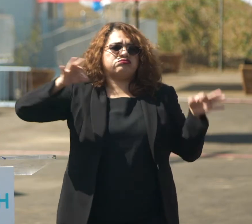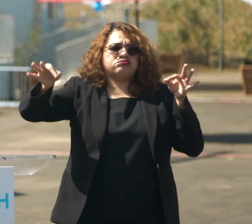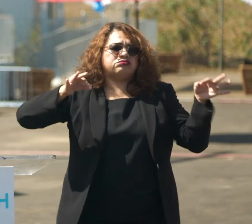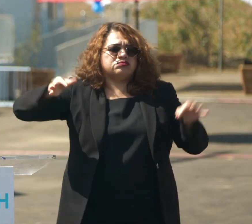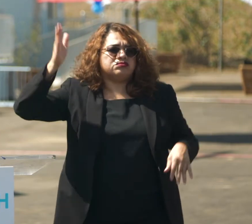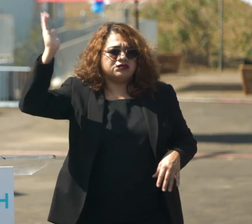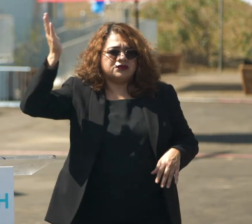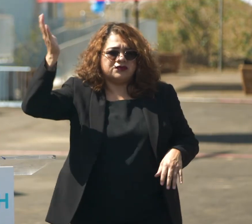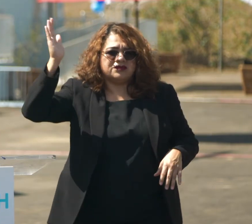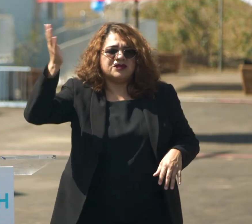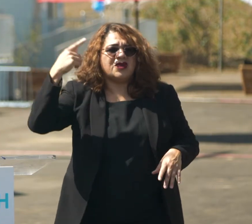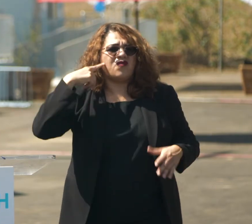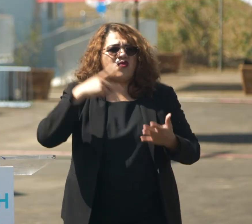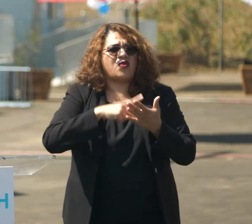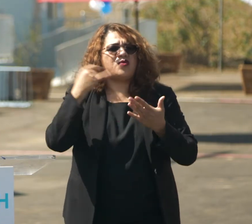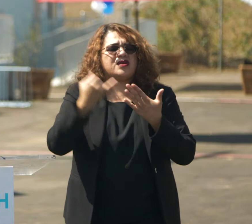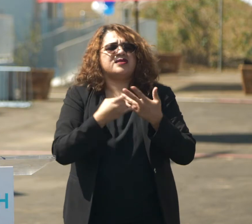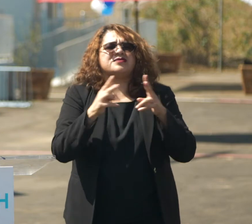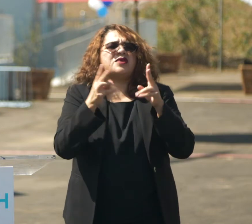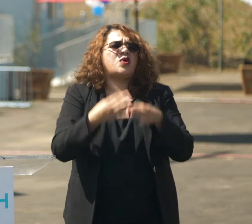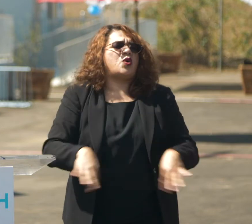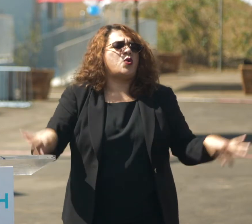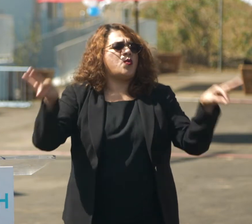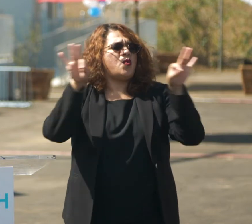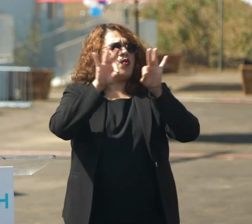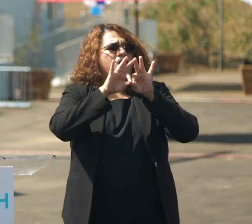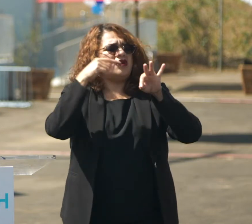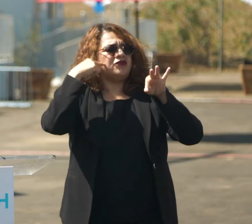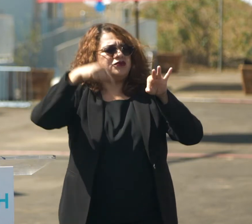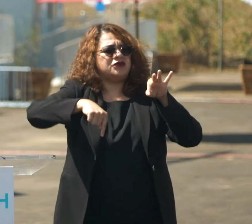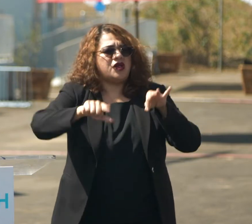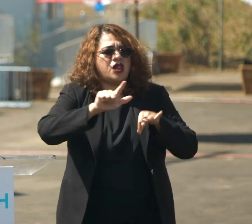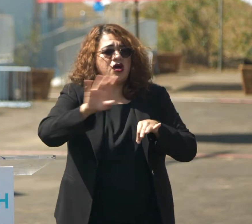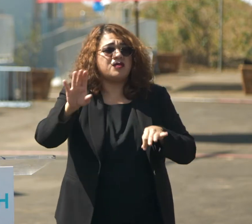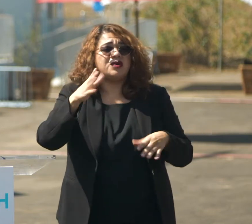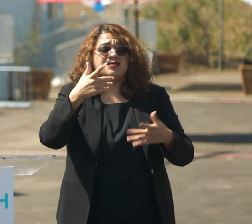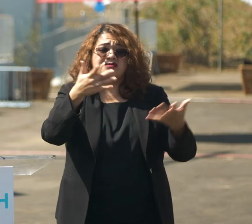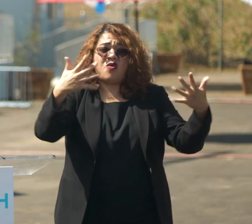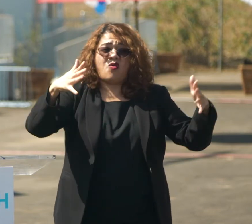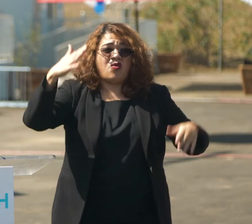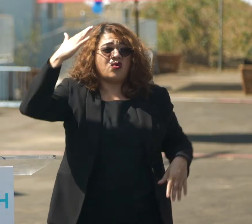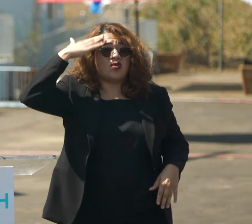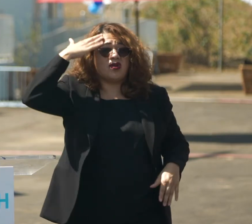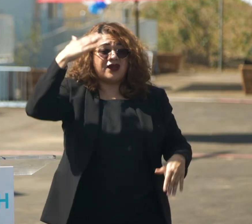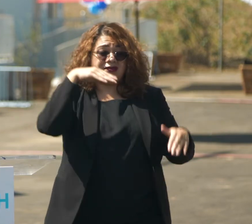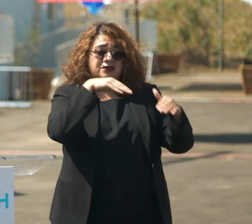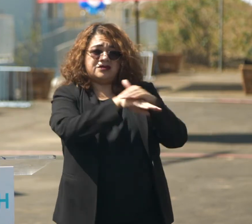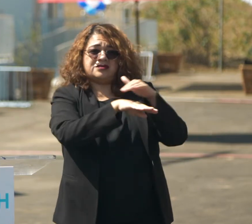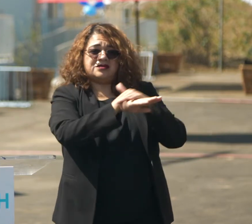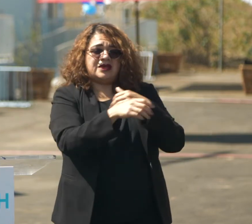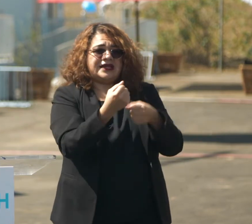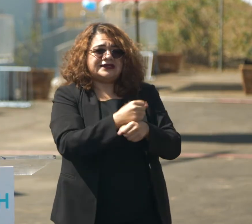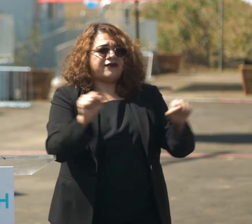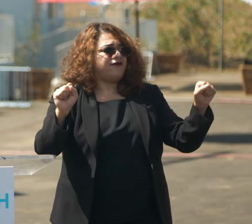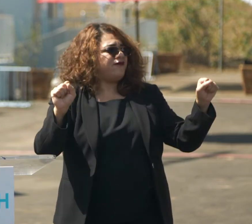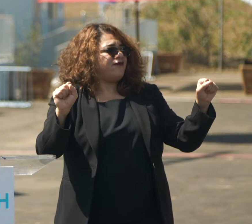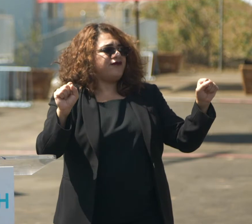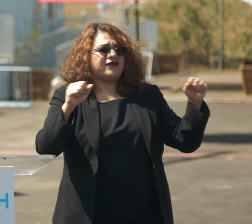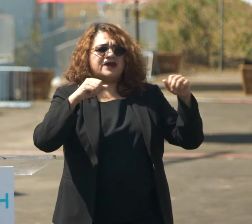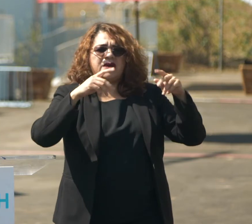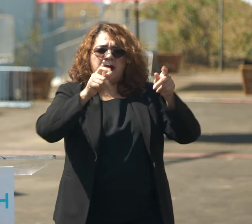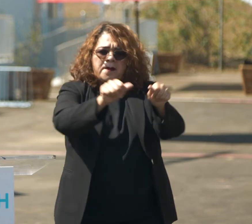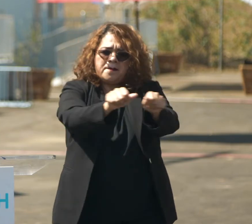la apertura de este proyecto tan importante para la ciudad. Como todos saben, tener acceso a un lugar seguro para vivir